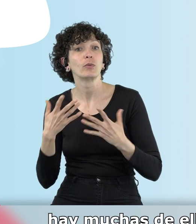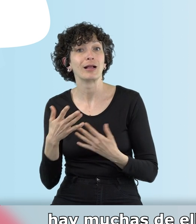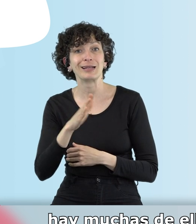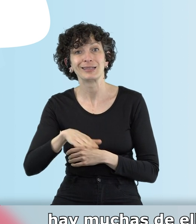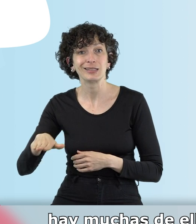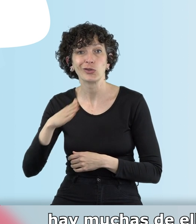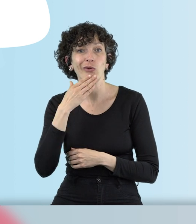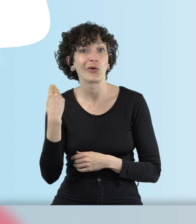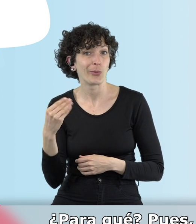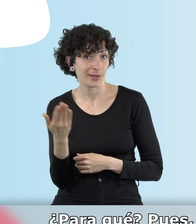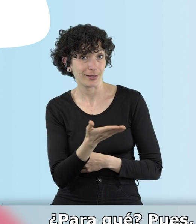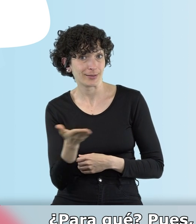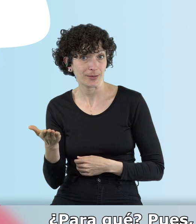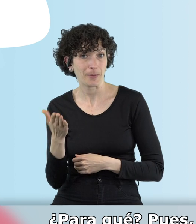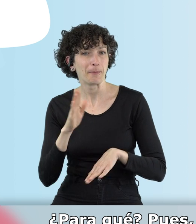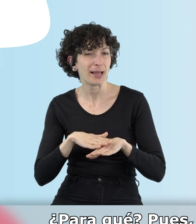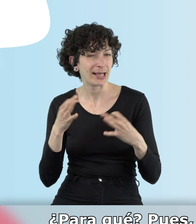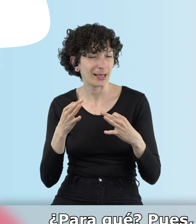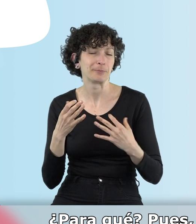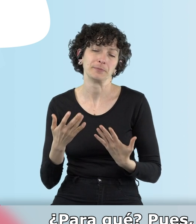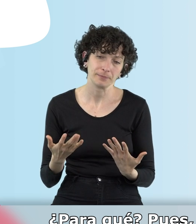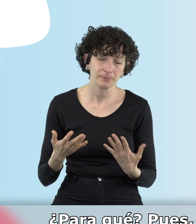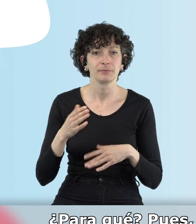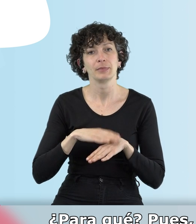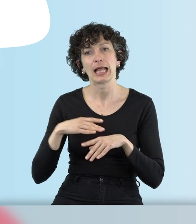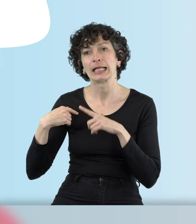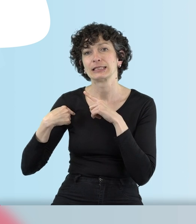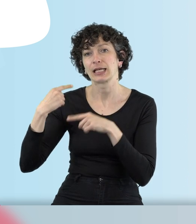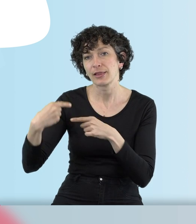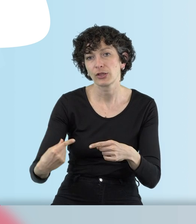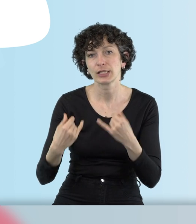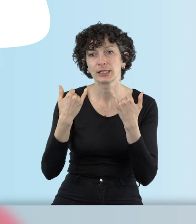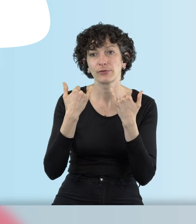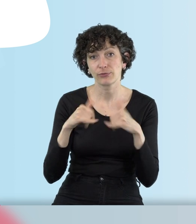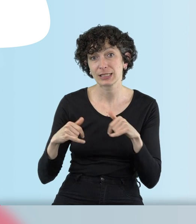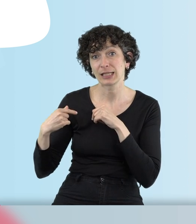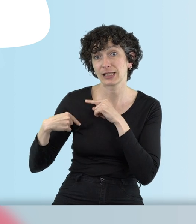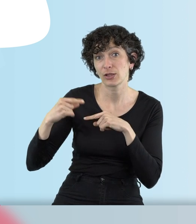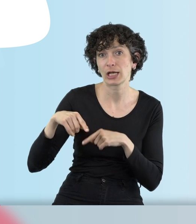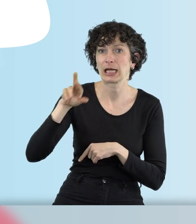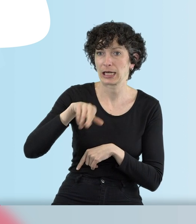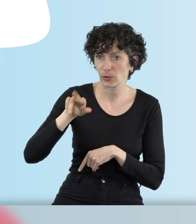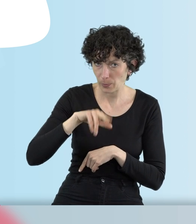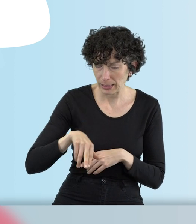a niños y jóvenes. ¿Para qué? Pues, por ejemplo, para recuperar tradiciones y fiestas populares.